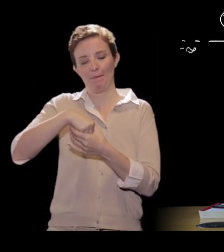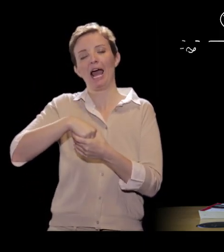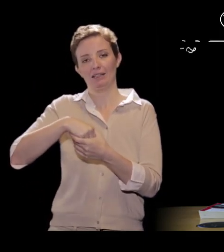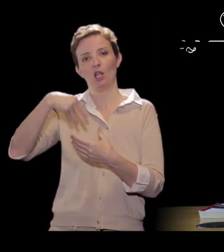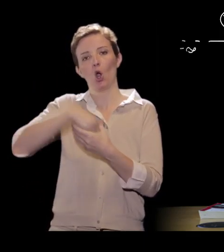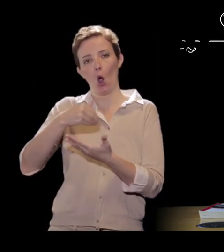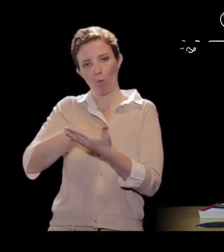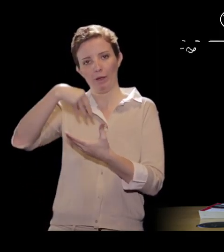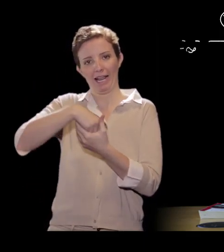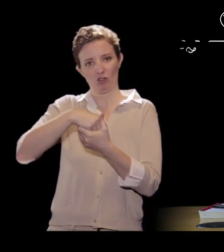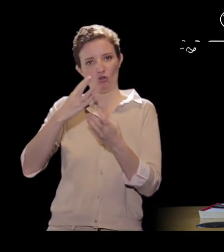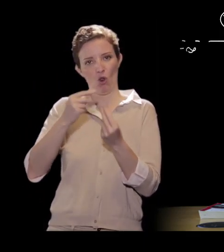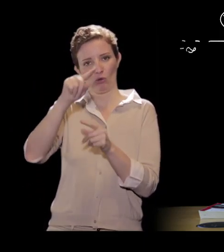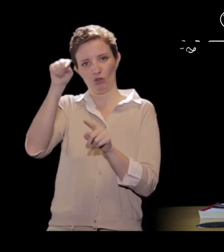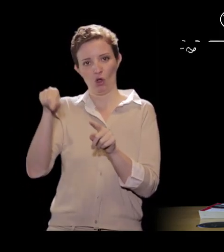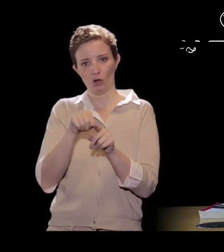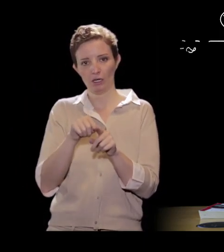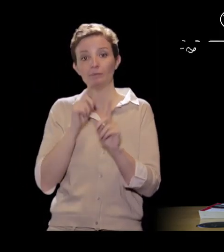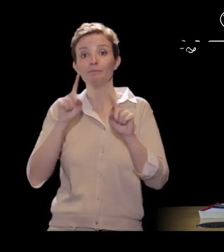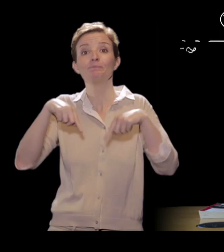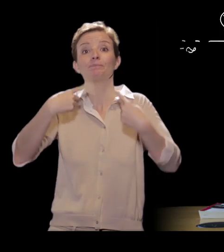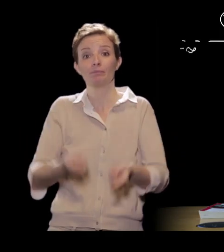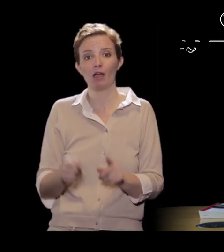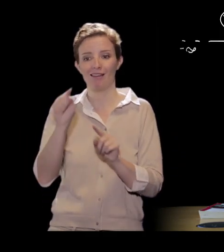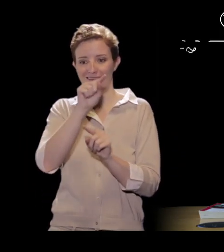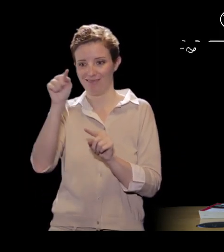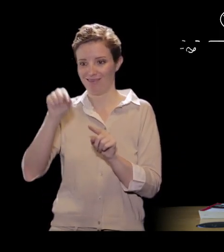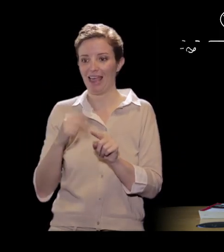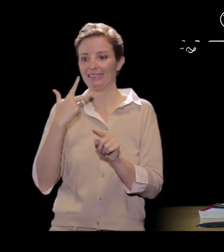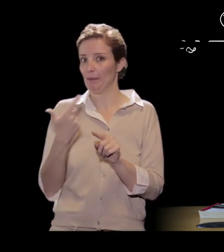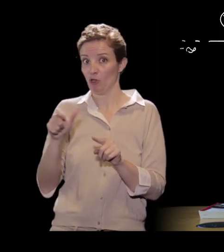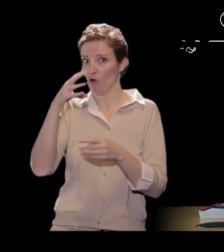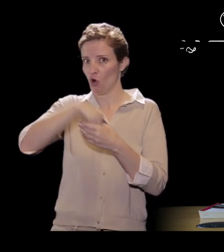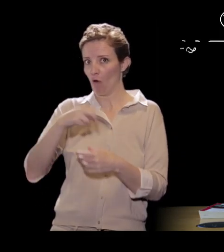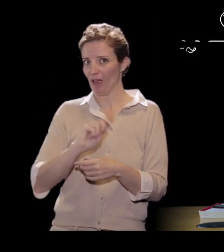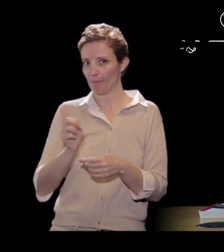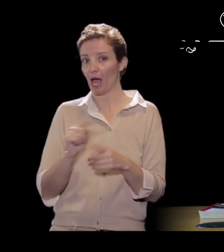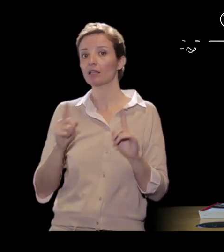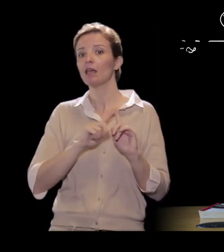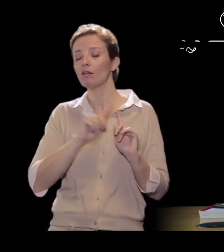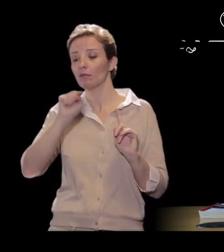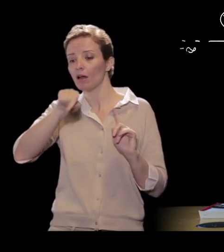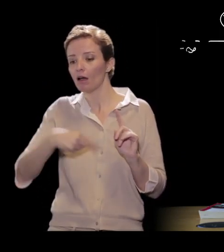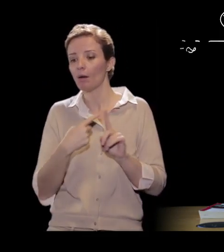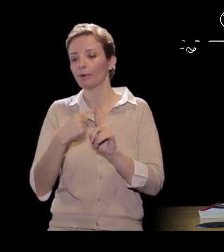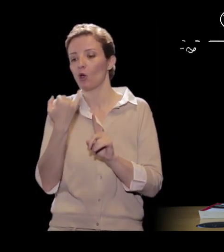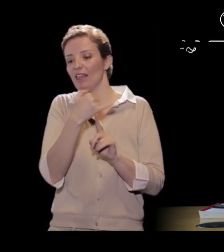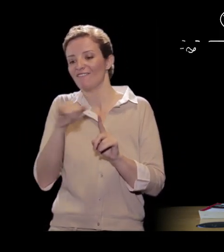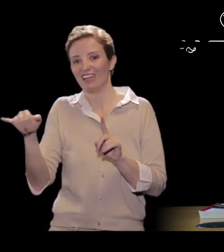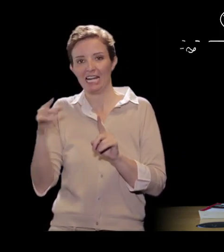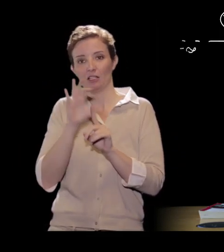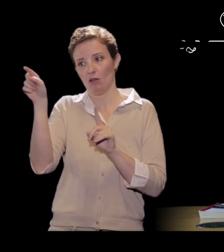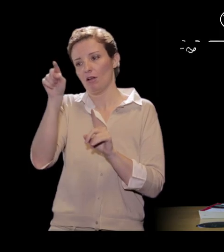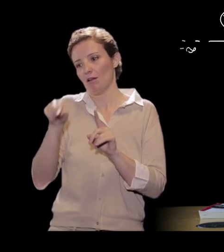poi indichiamo aperta 3 che non è incluso fino arrivare a più infinito e così abbiamo indicato nei tre modi lo stesso identico